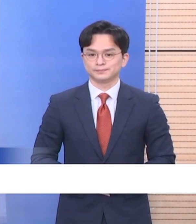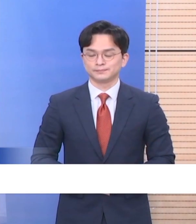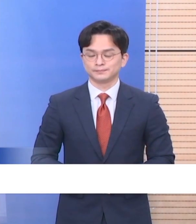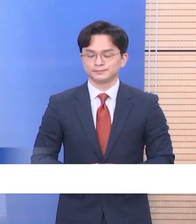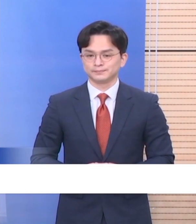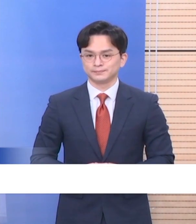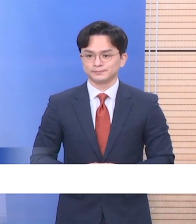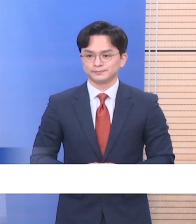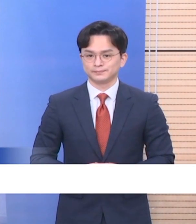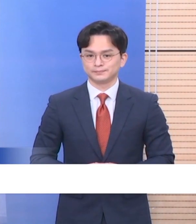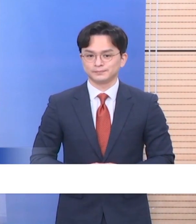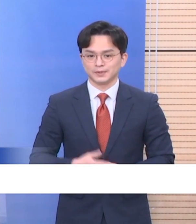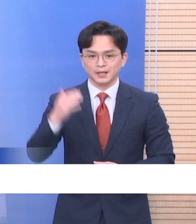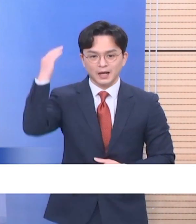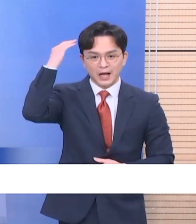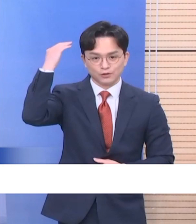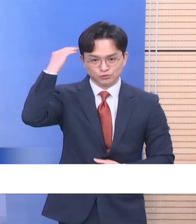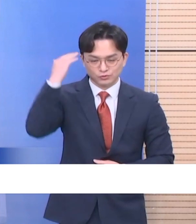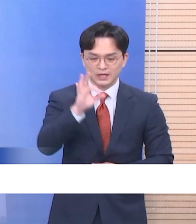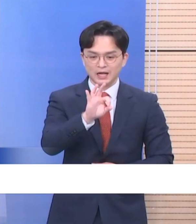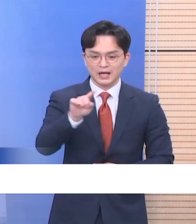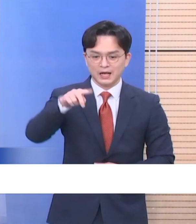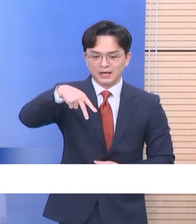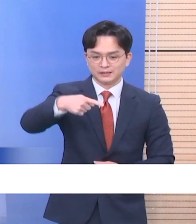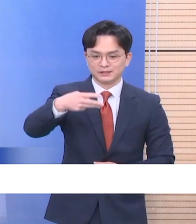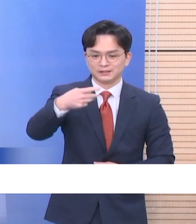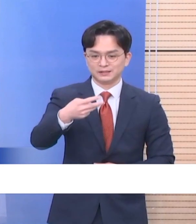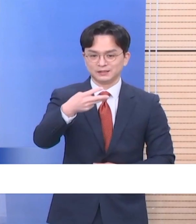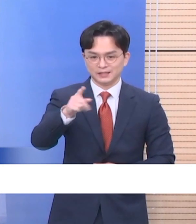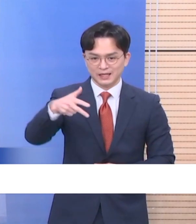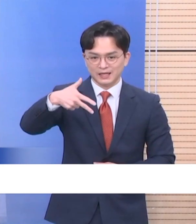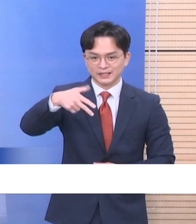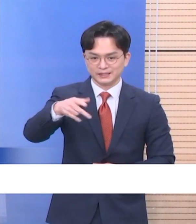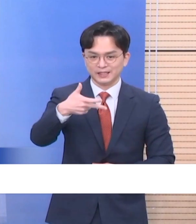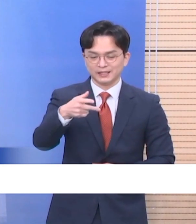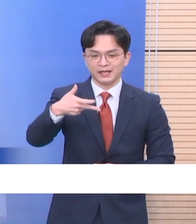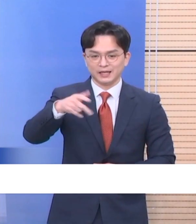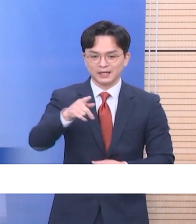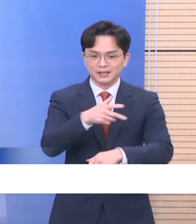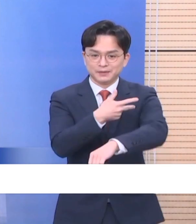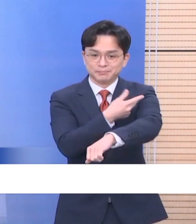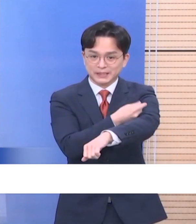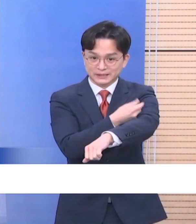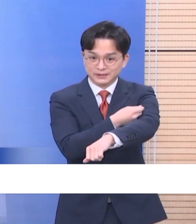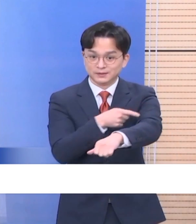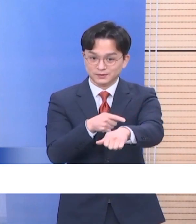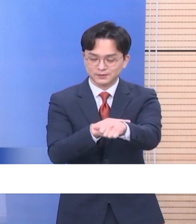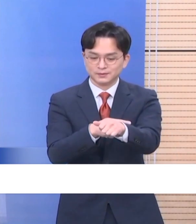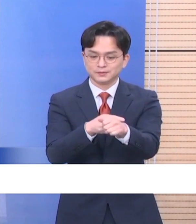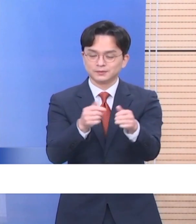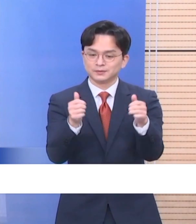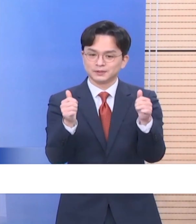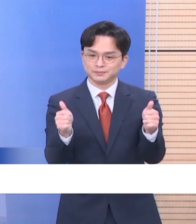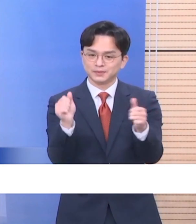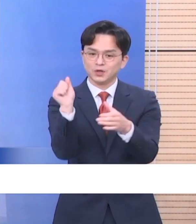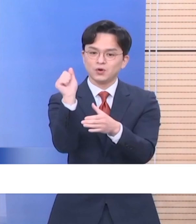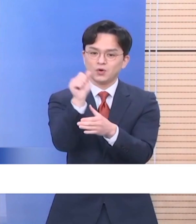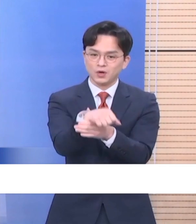중앙약사심의위원회는 한국 아스트라제네카 코비드19의 백신주의 품목 허가 신청을